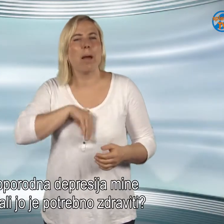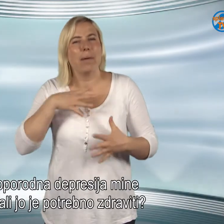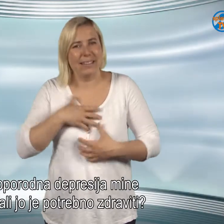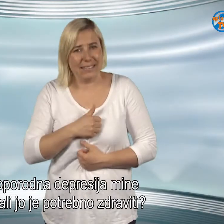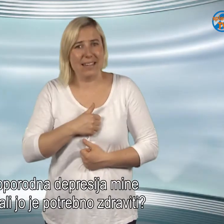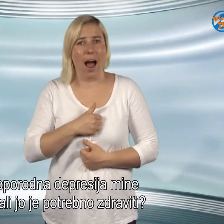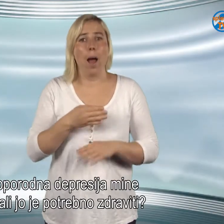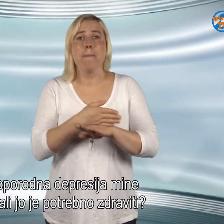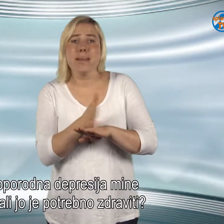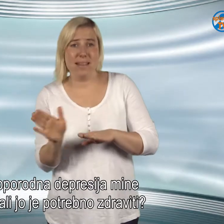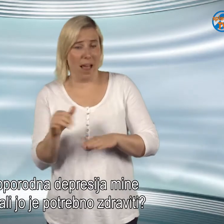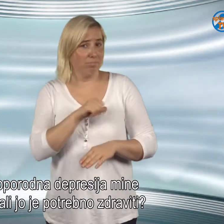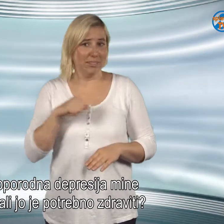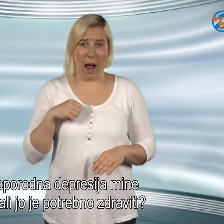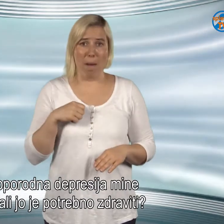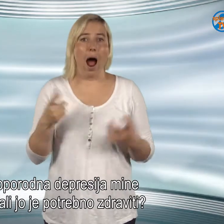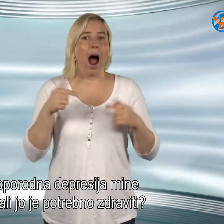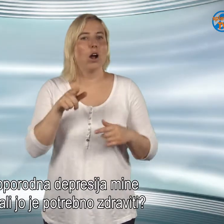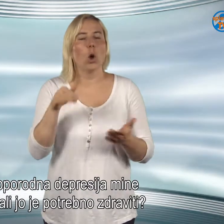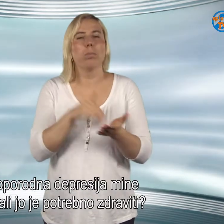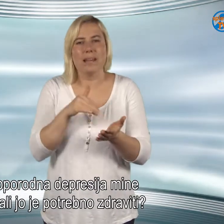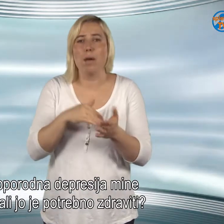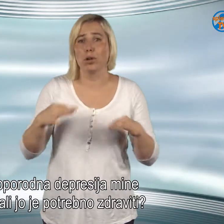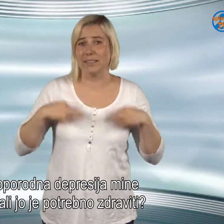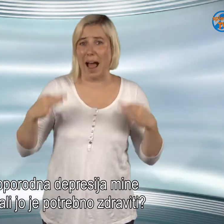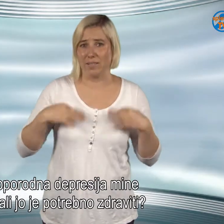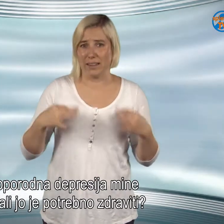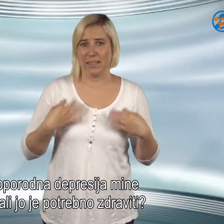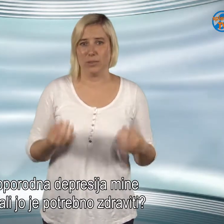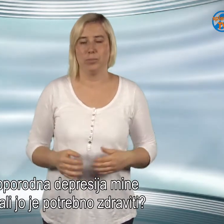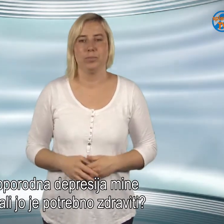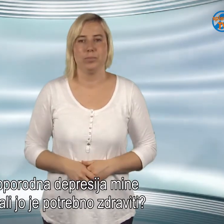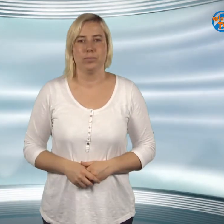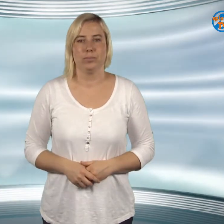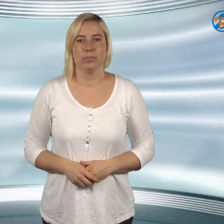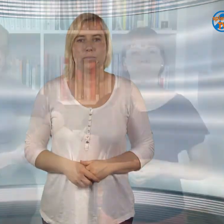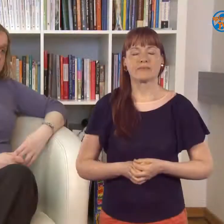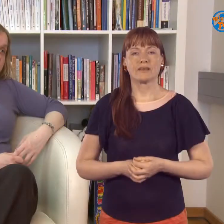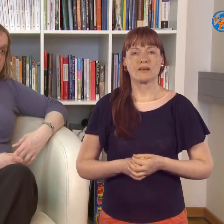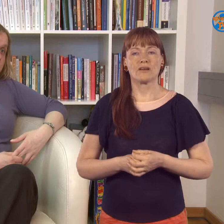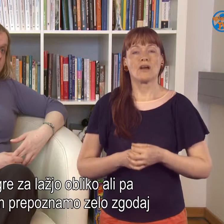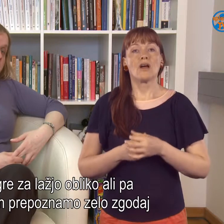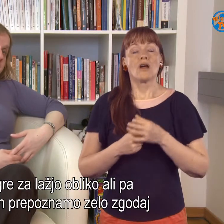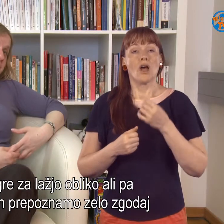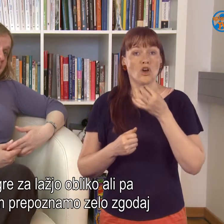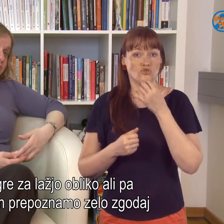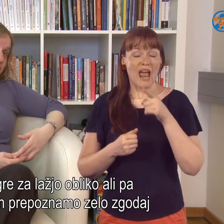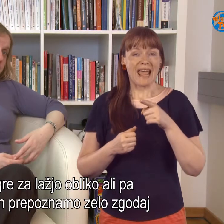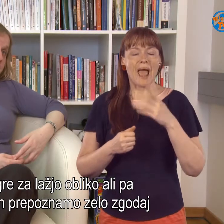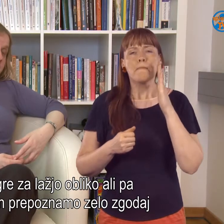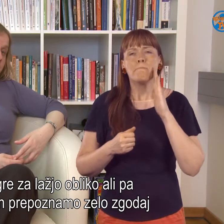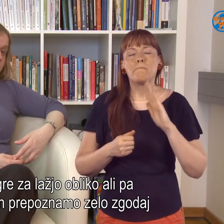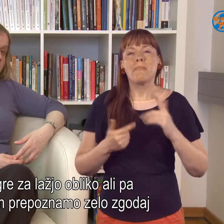mine sama ali jo je potrebno zdraviti? Ko gre za